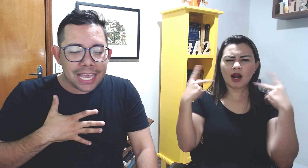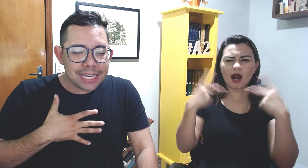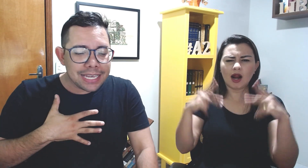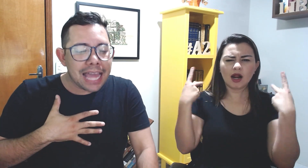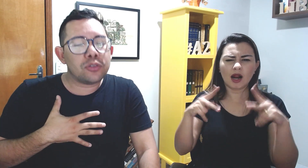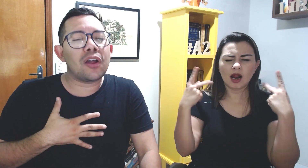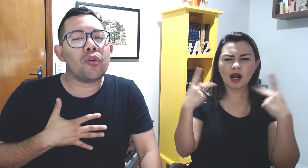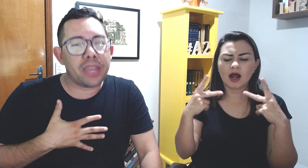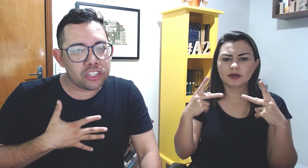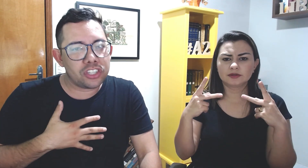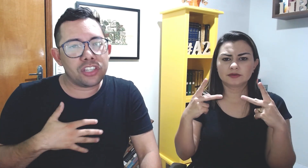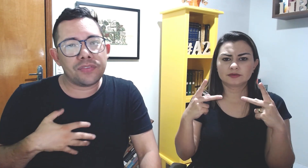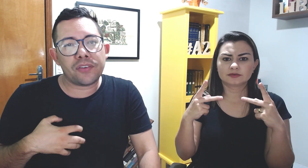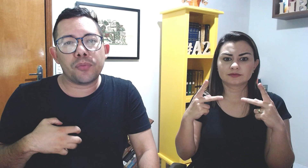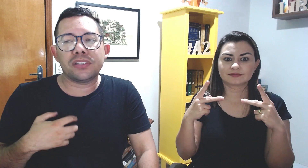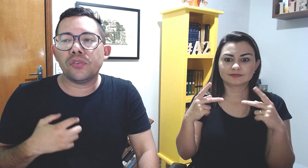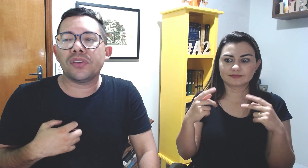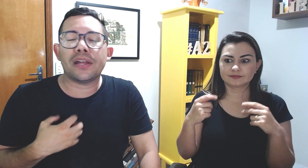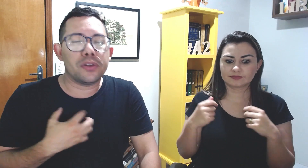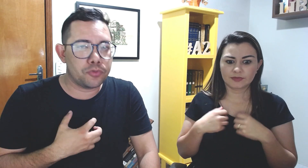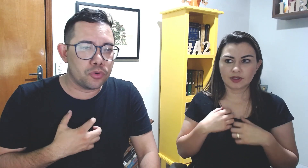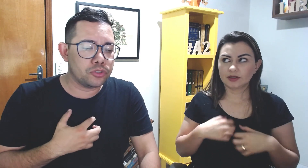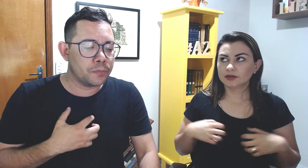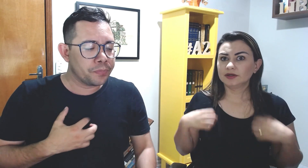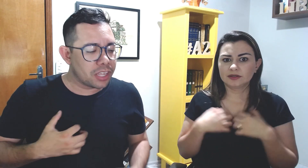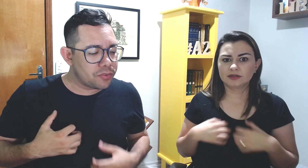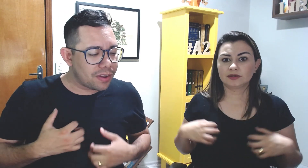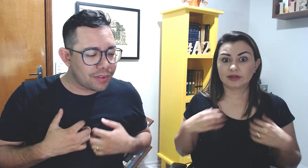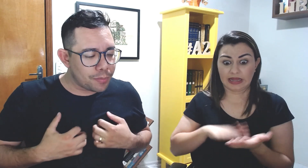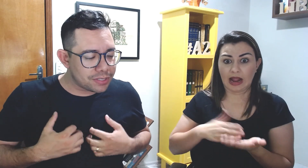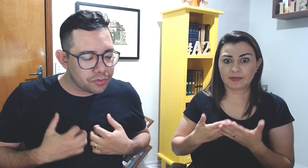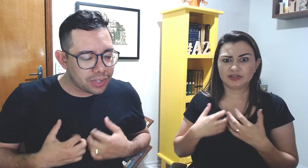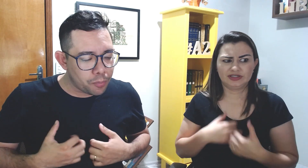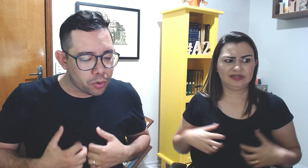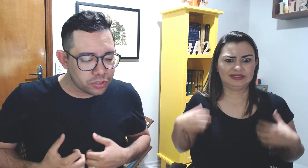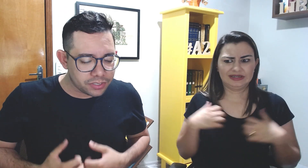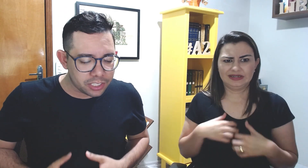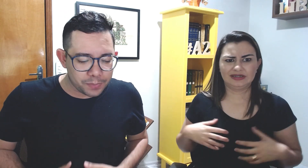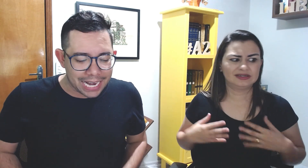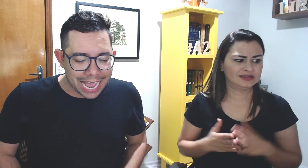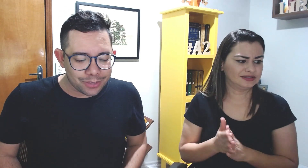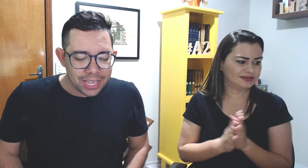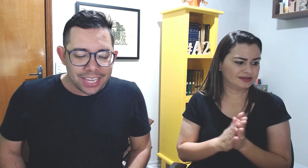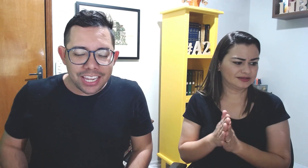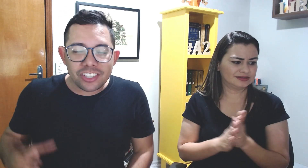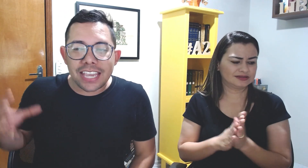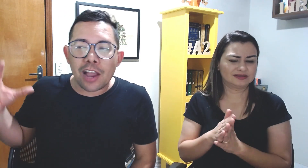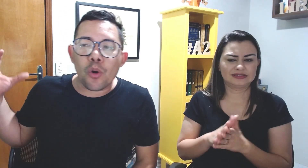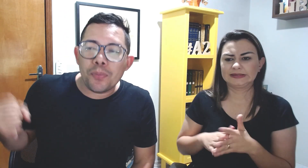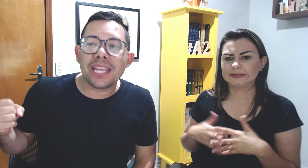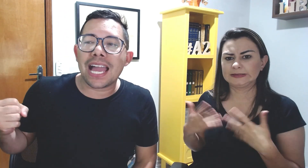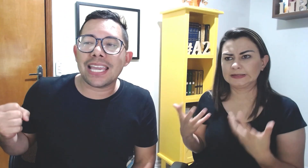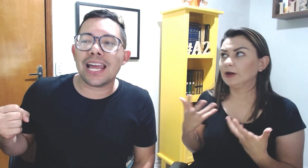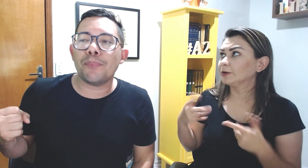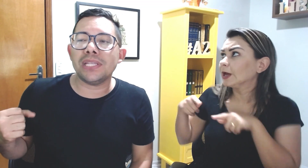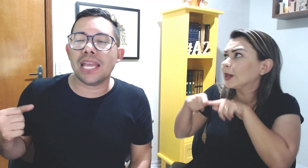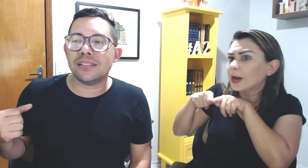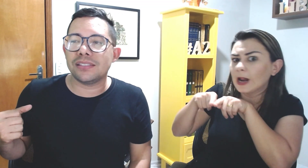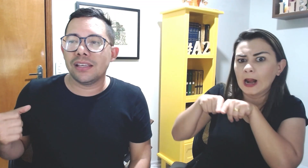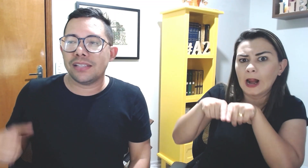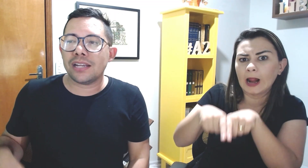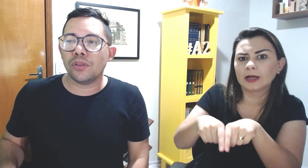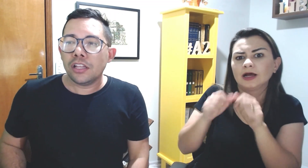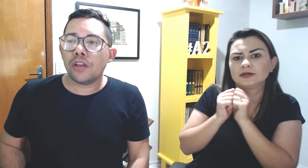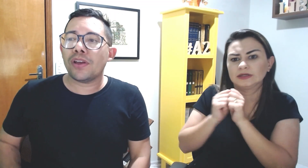aí, naturalmente, a gente vai começando a ficar nervoso. A gente vai começando a ficar um pouco desesperado. E a gente quer acompanhar aquela